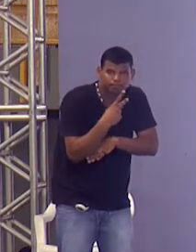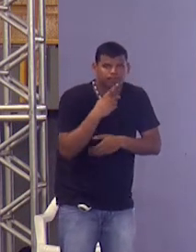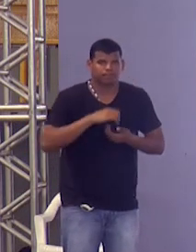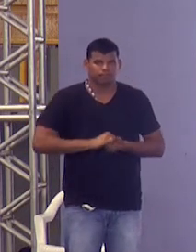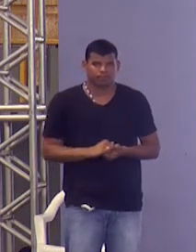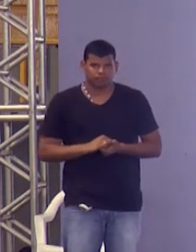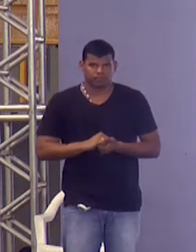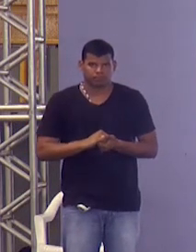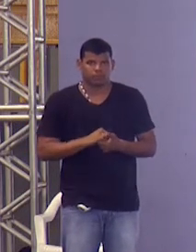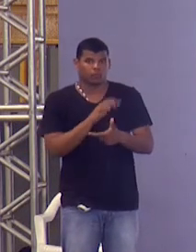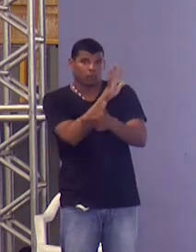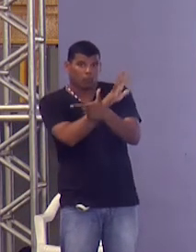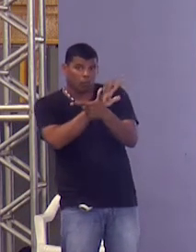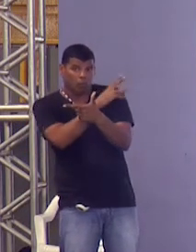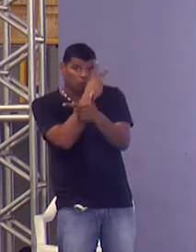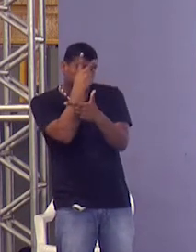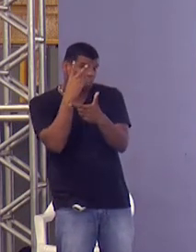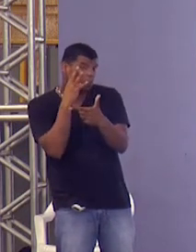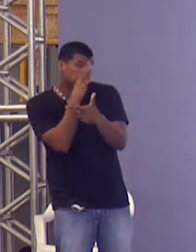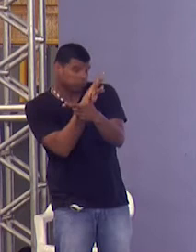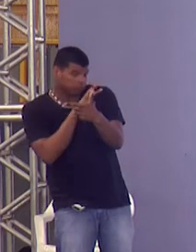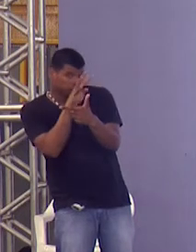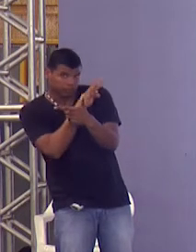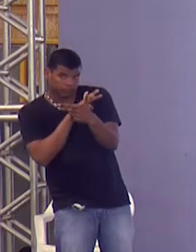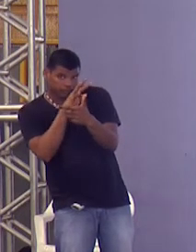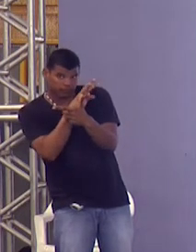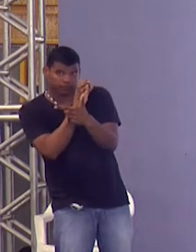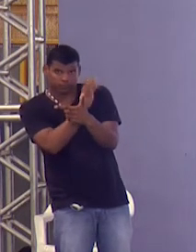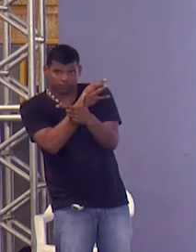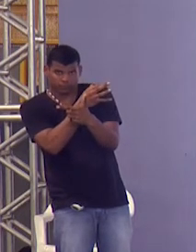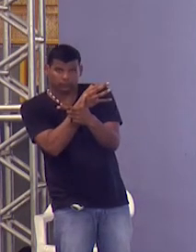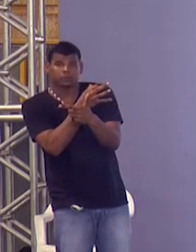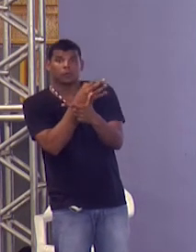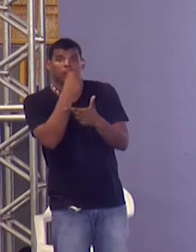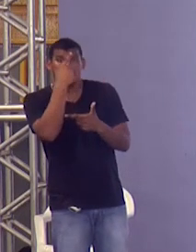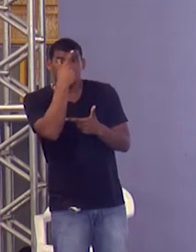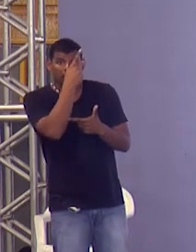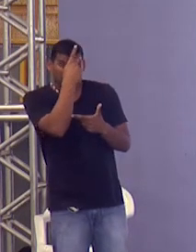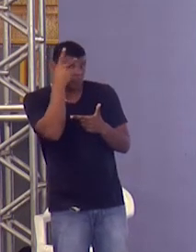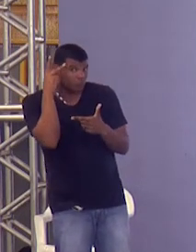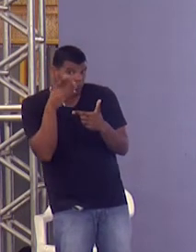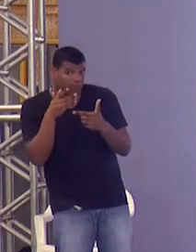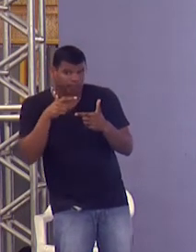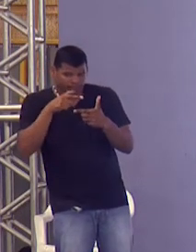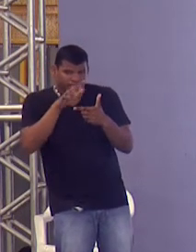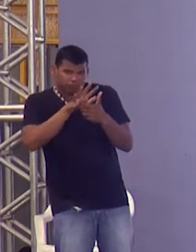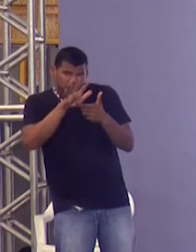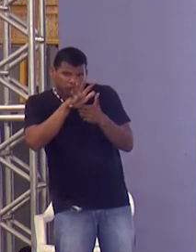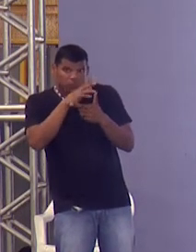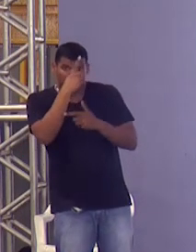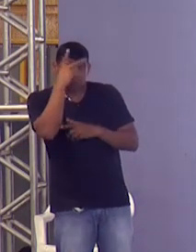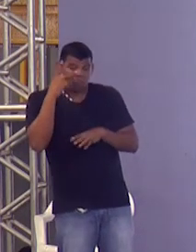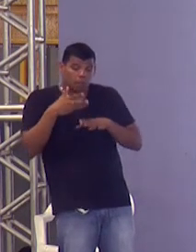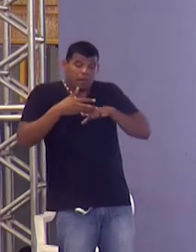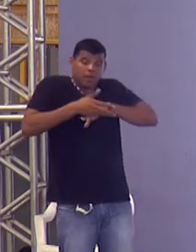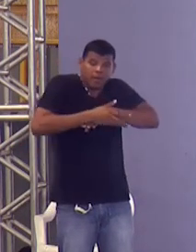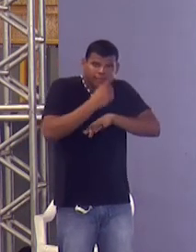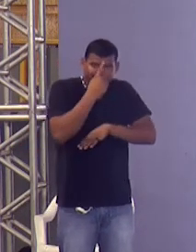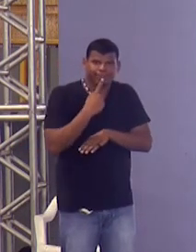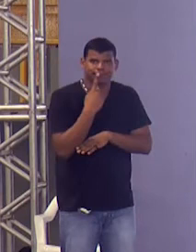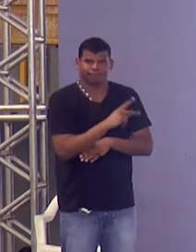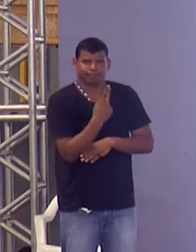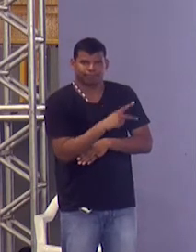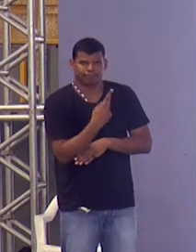O numerador é o número de admiradores e o denominador é o número de pessoas que visitam o